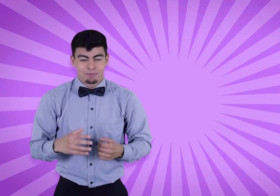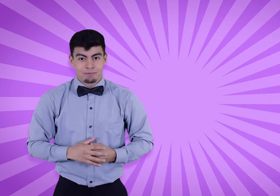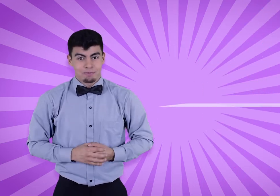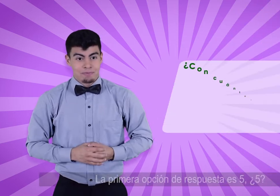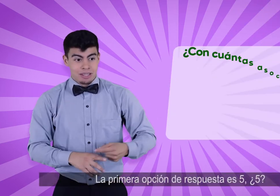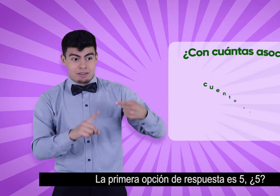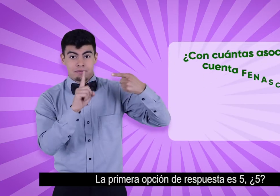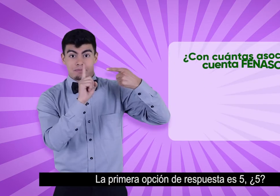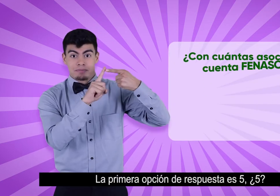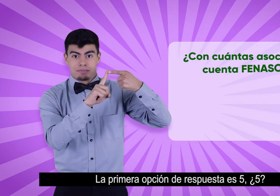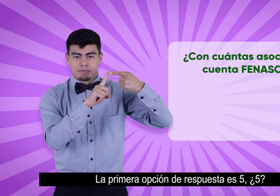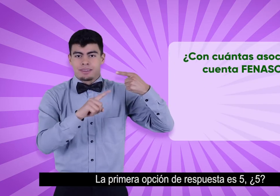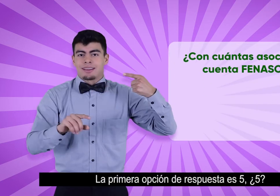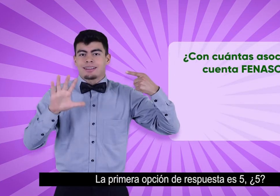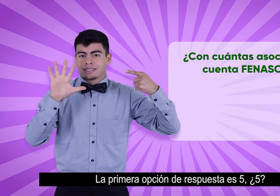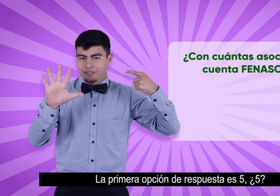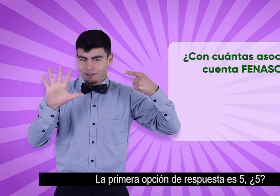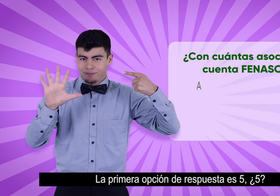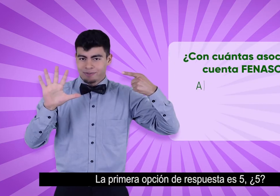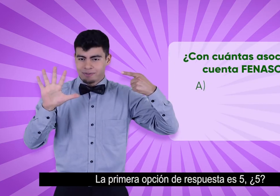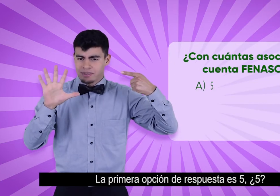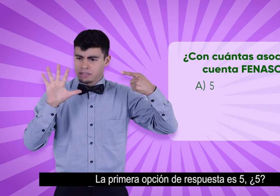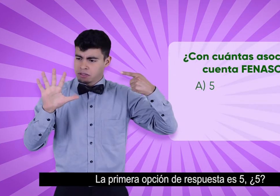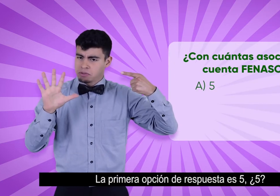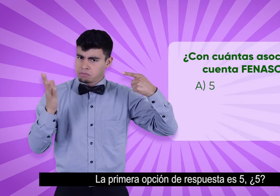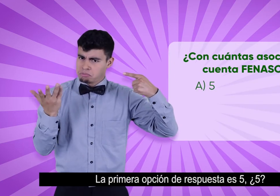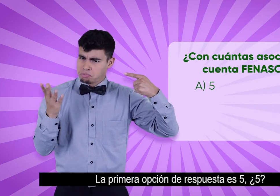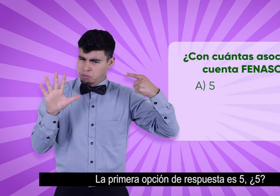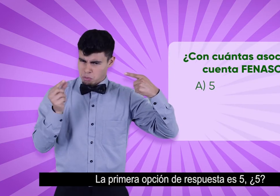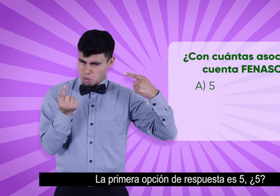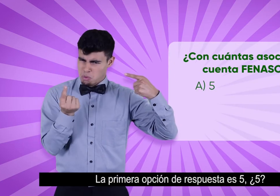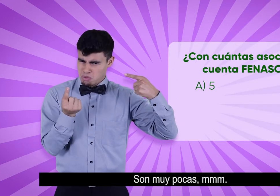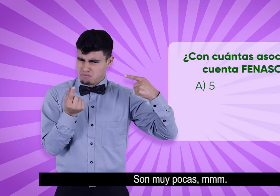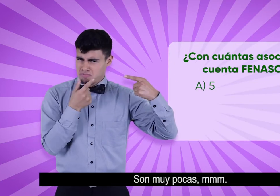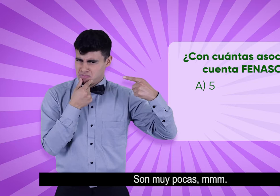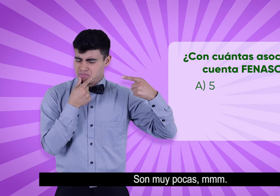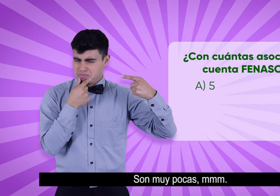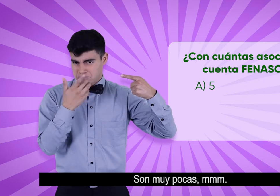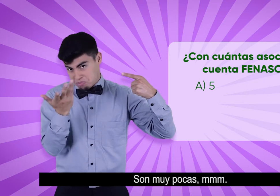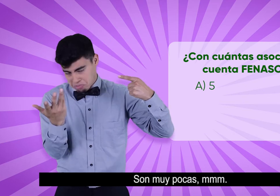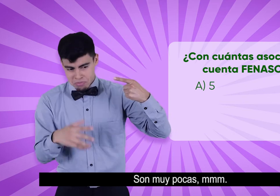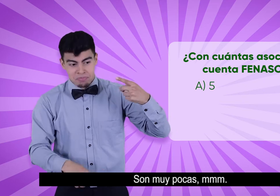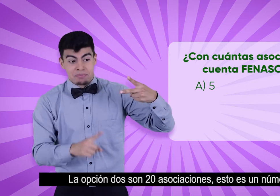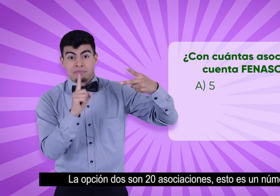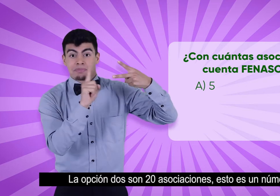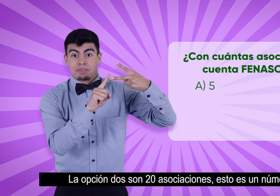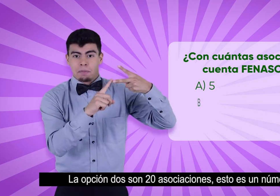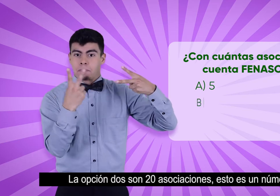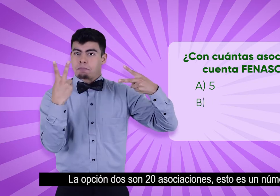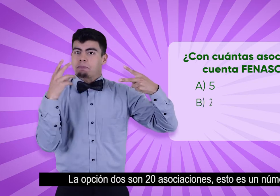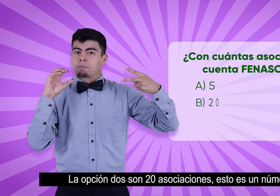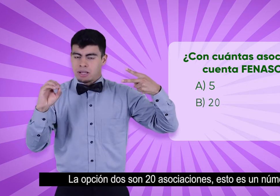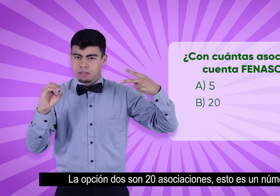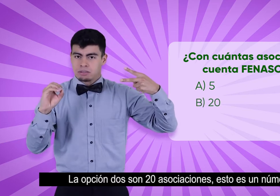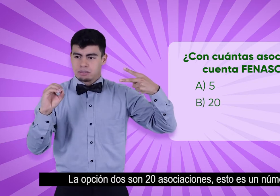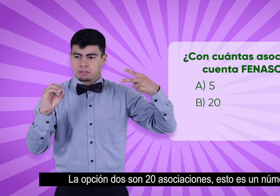La primera opción de respuesta es 5. 5 son muy pocas. La opción 2 son